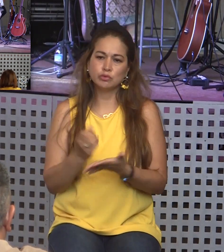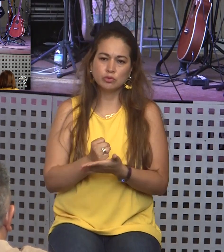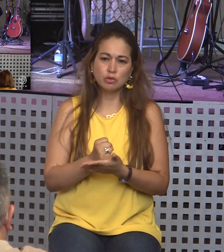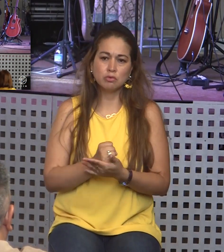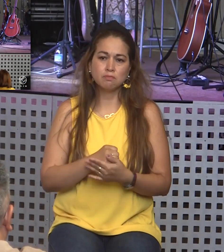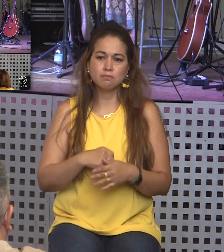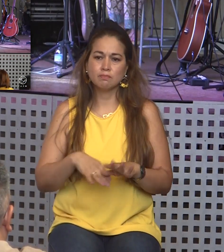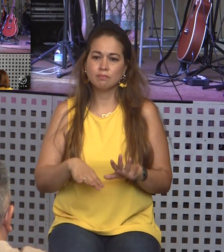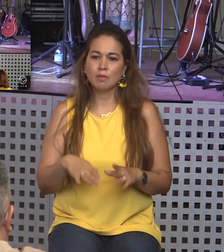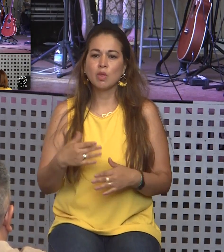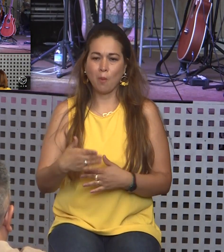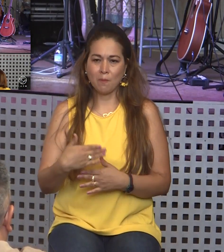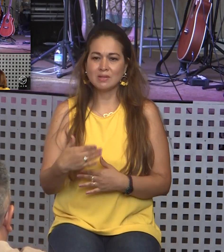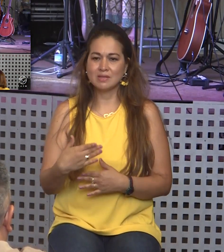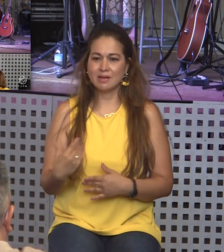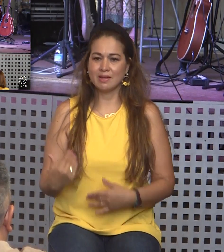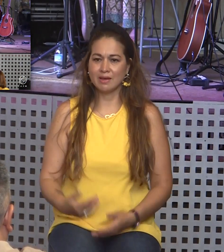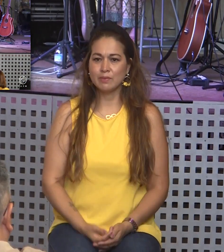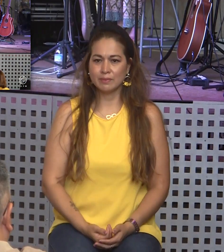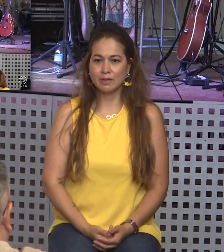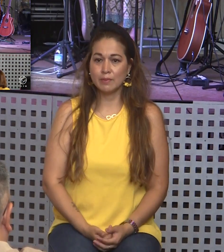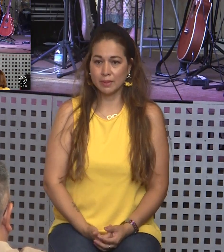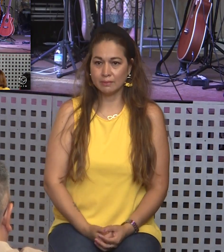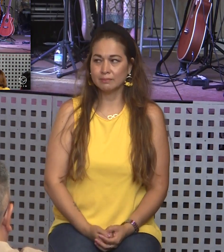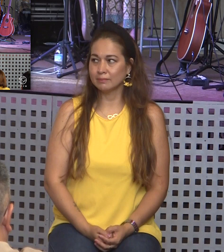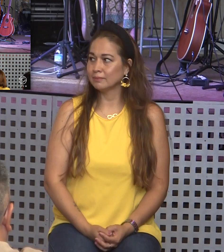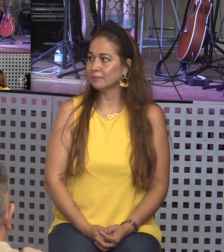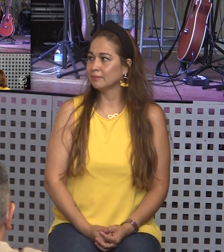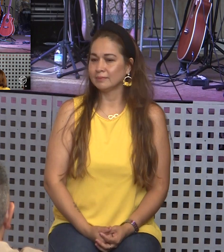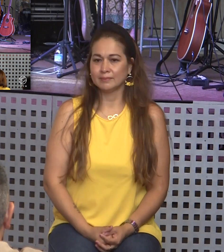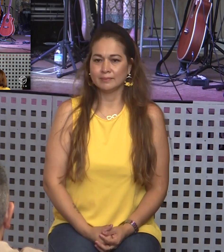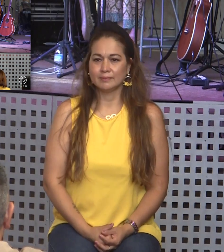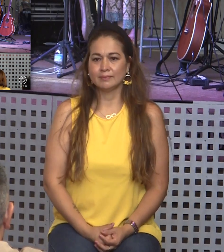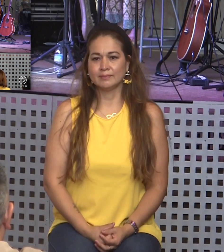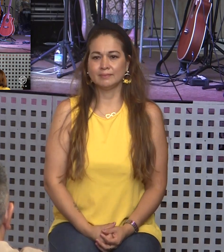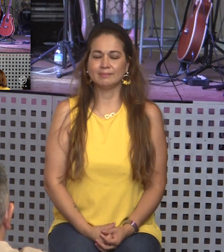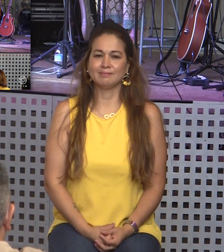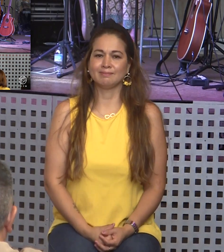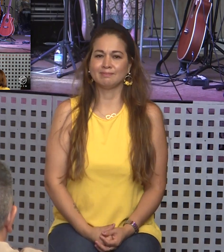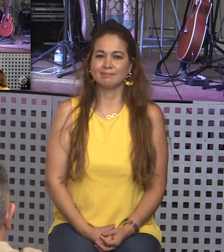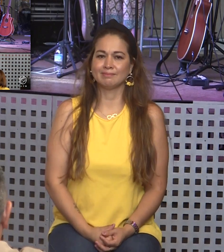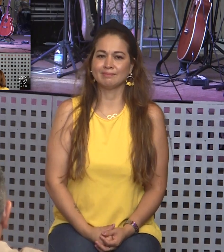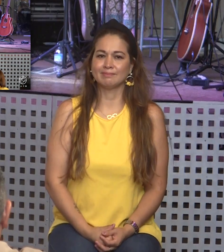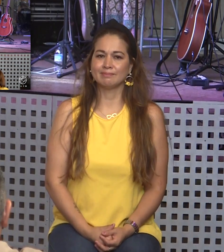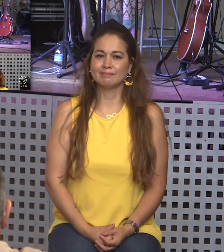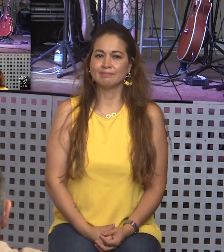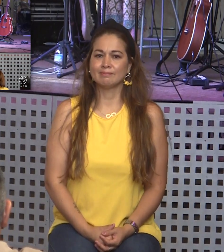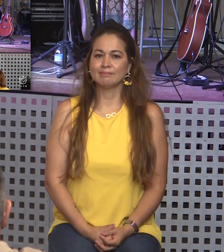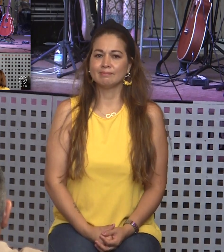que ni la iglesia va a estar en esta tierra, ni el Espíritu Santo va a estar en esta tierra.